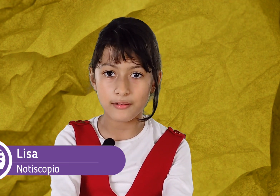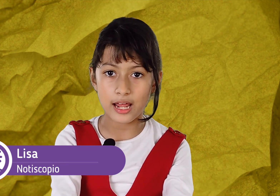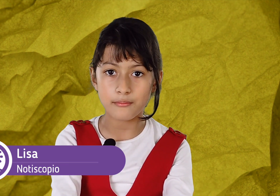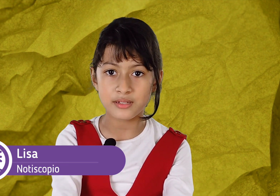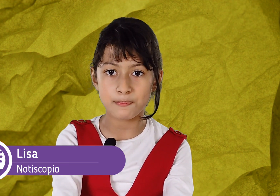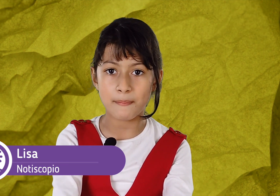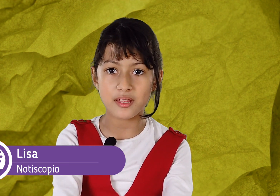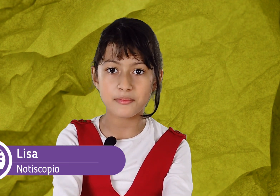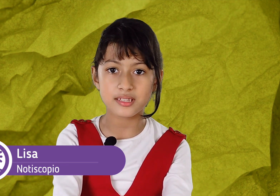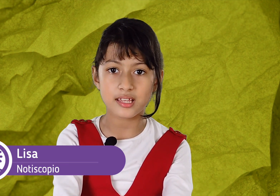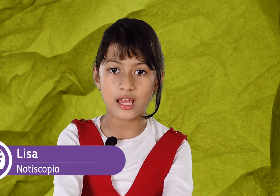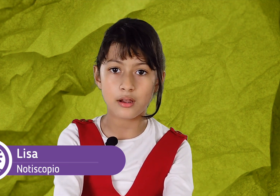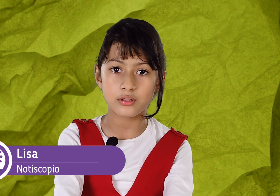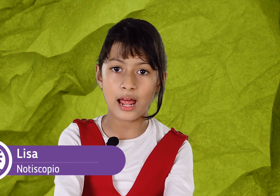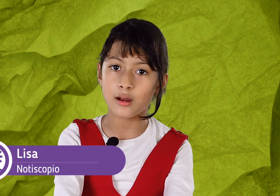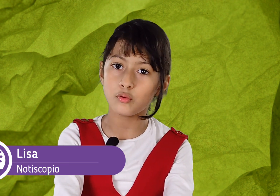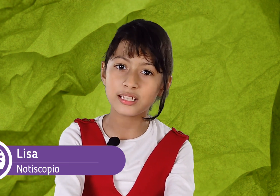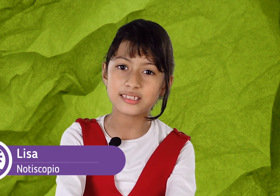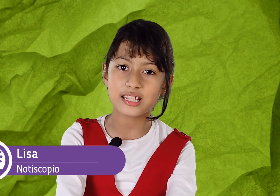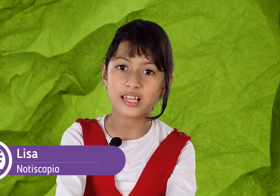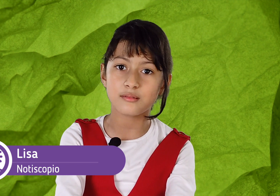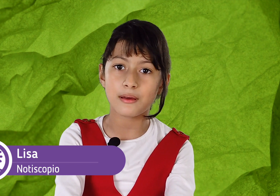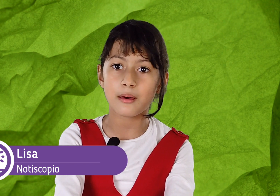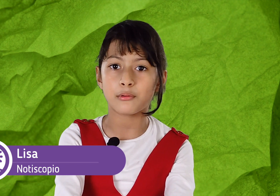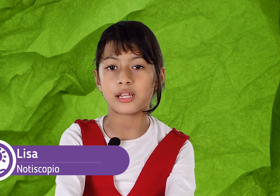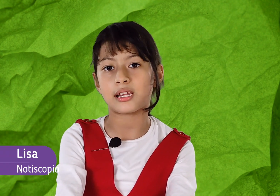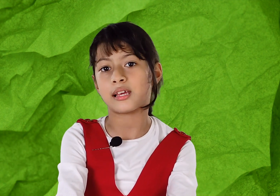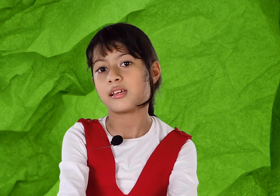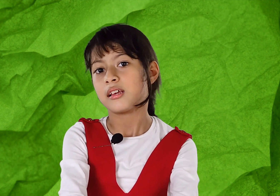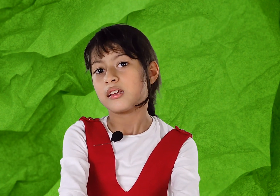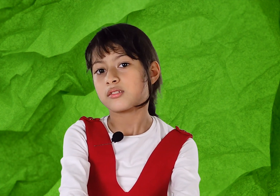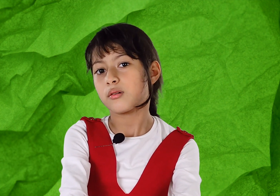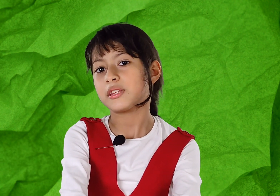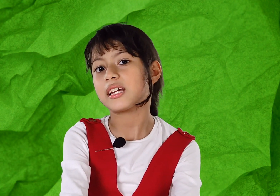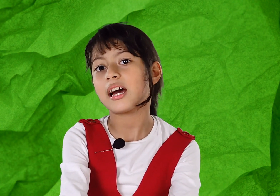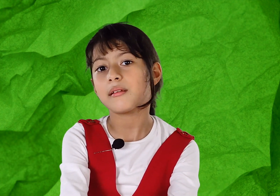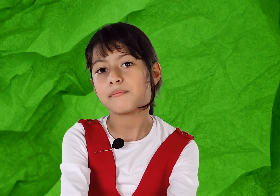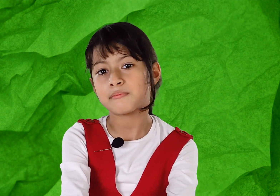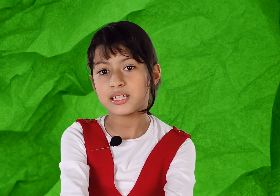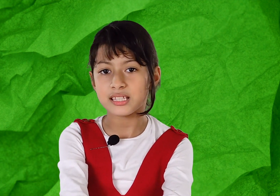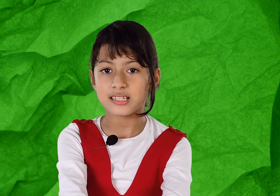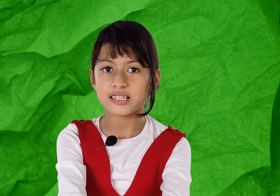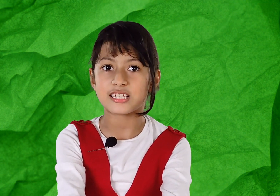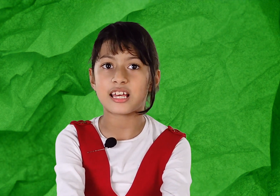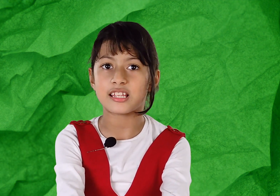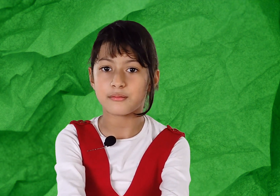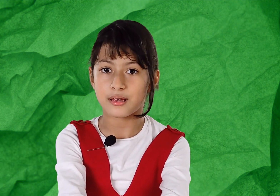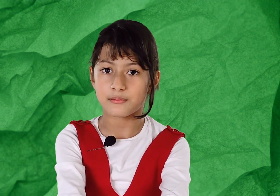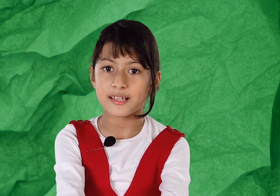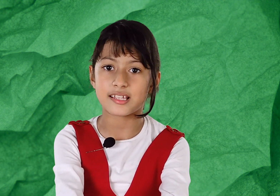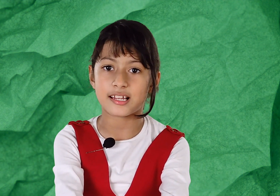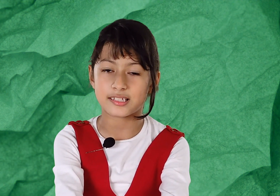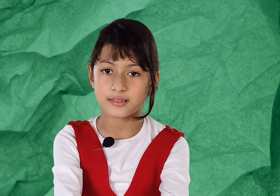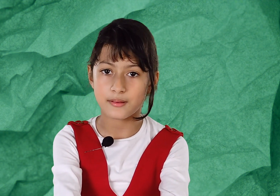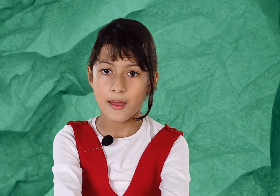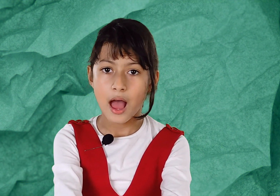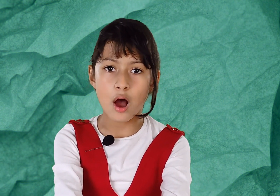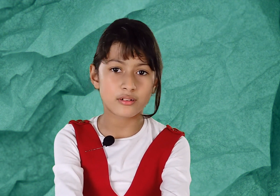hablar, mis papás me enseñaron algunas señas para poderles comunicar mis necesidades más básicas. Aunque